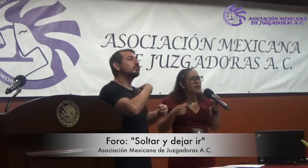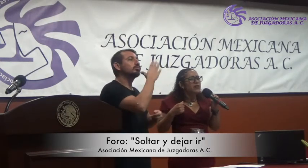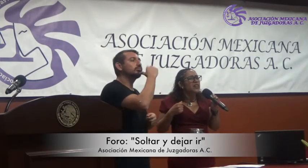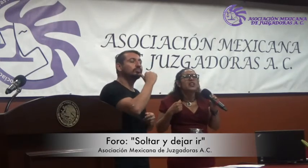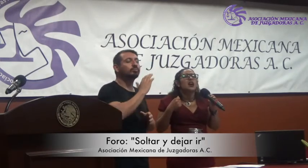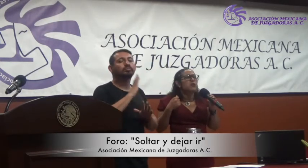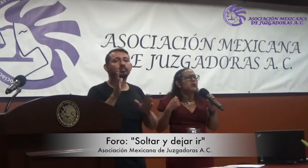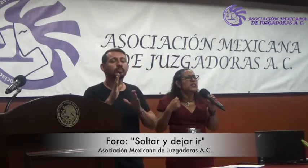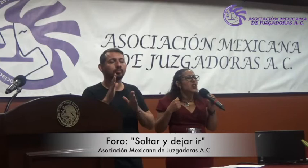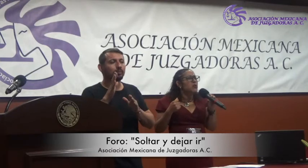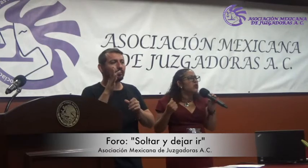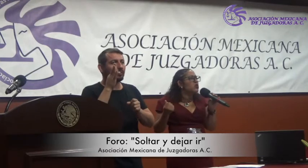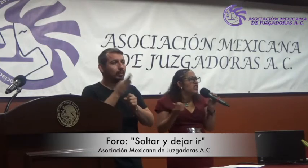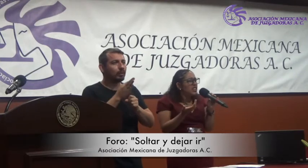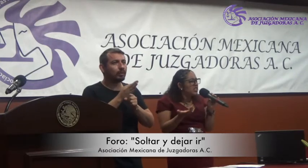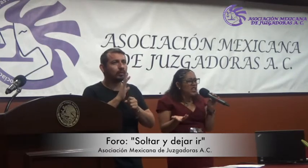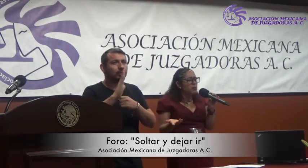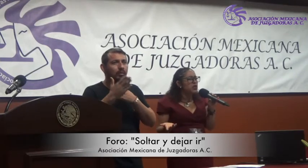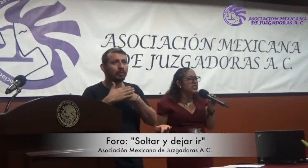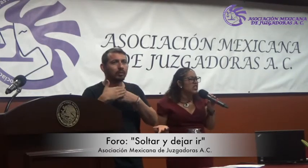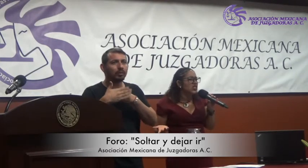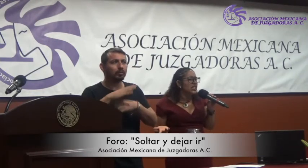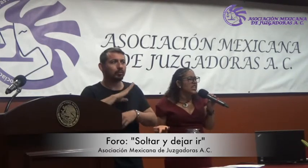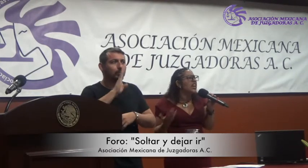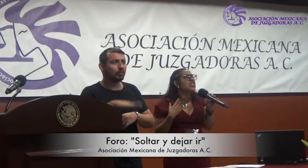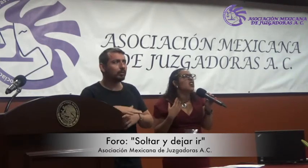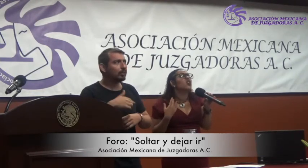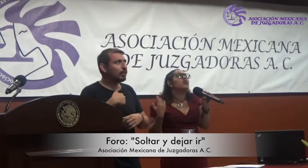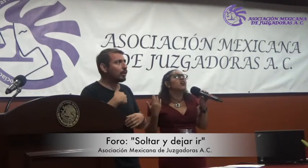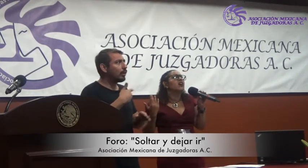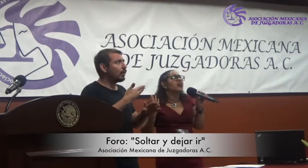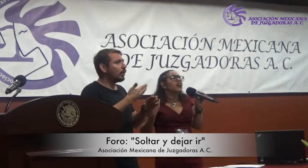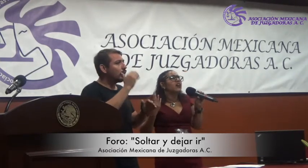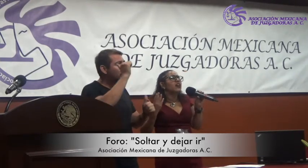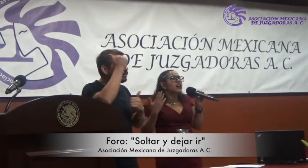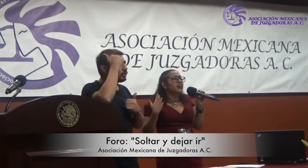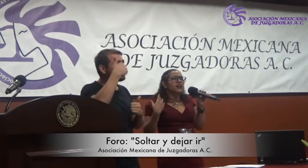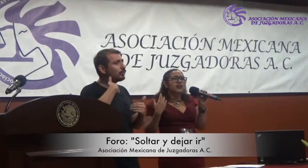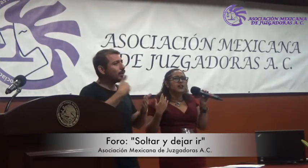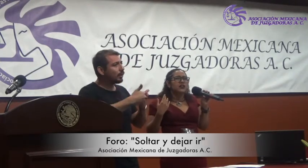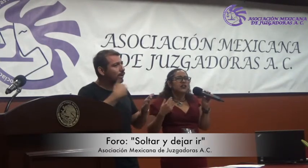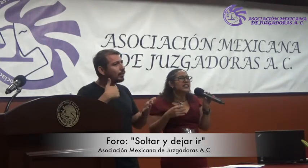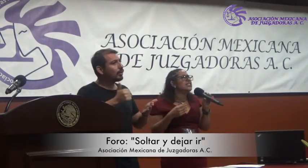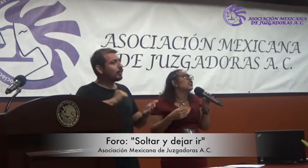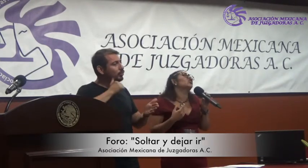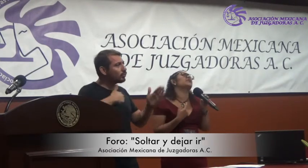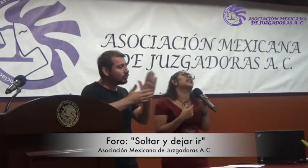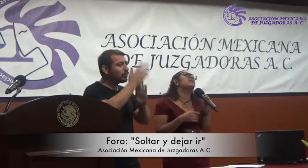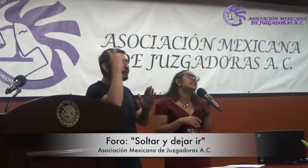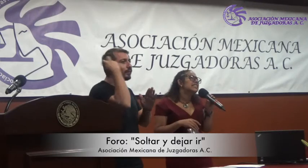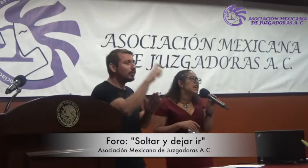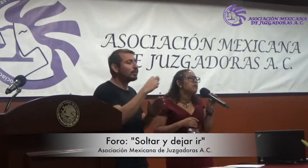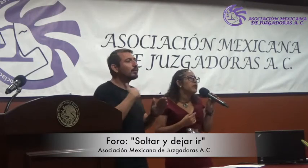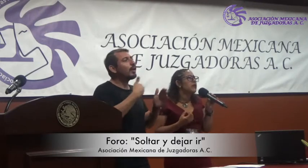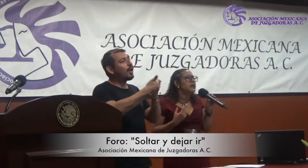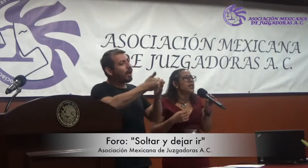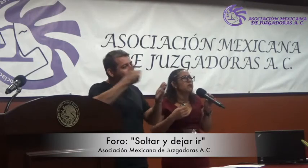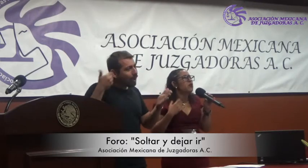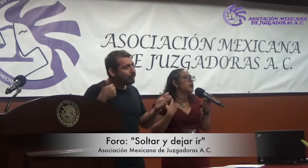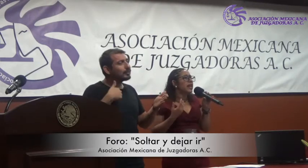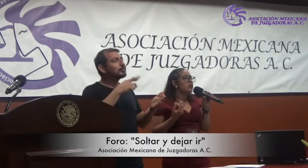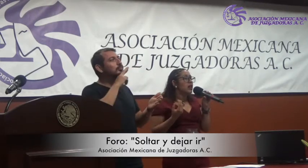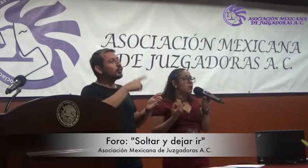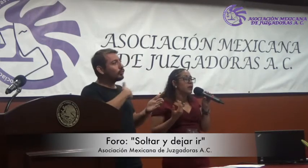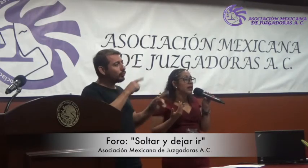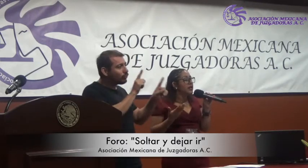aferrar a vivir y aprovechar oportunidades que de por sí no tenía. Y digo, es que si yo tuviera más tiempo de vida